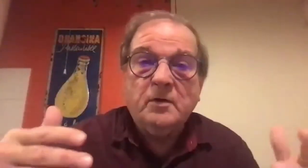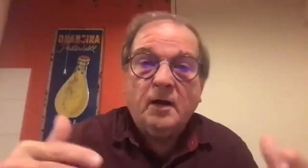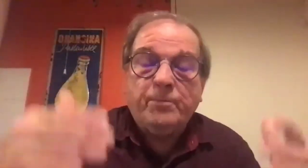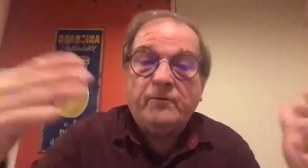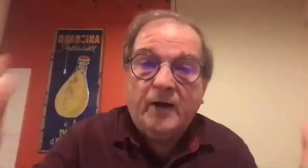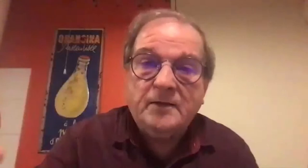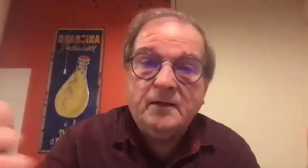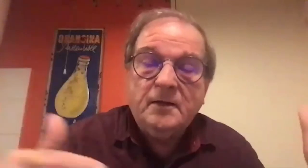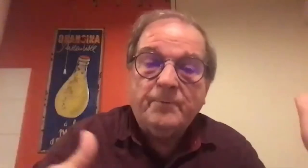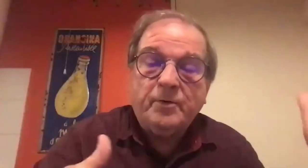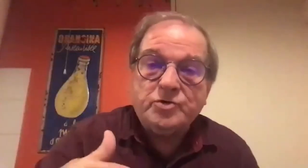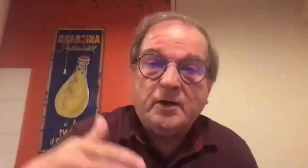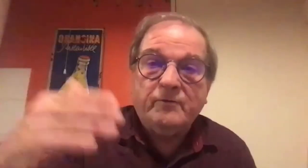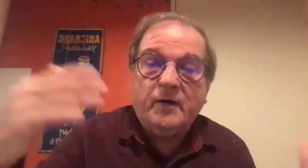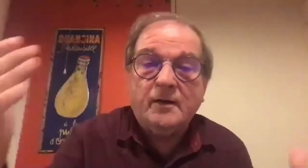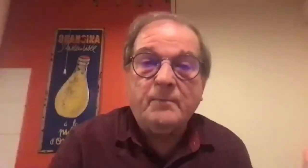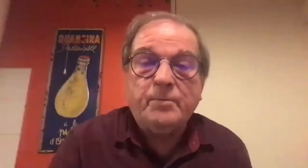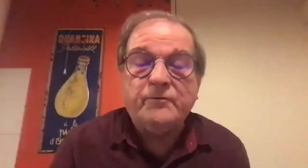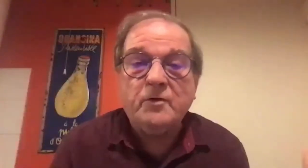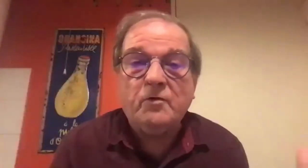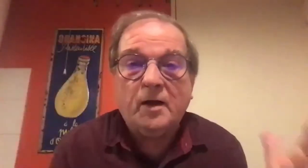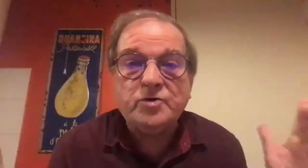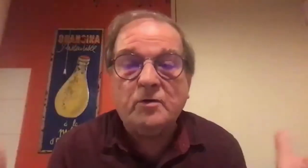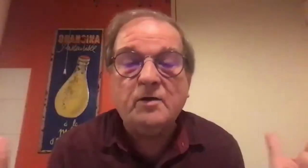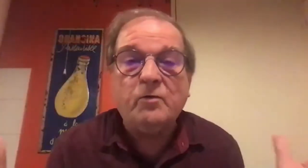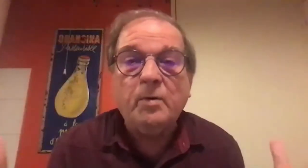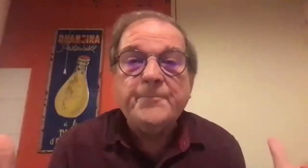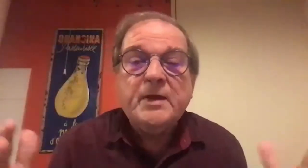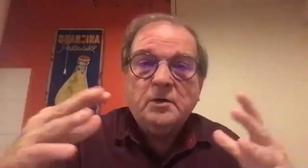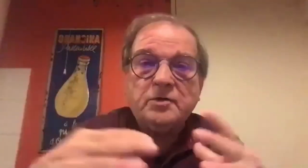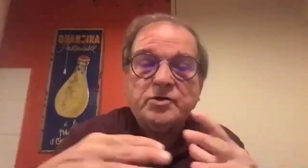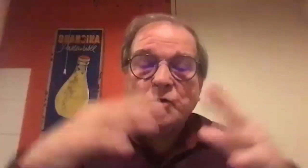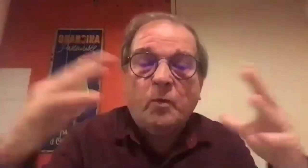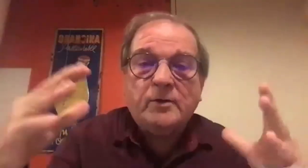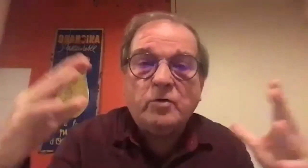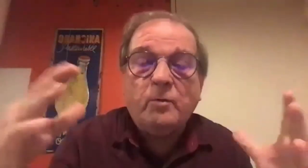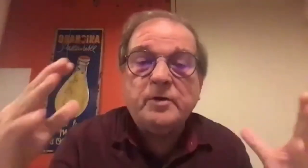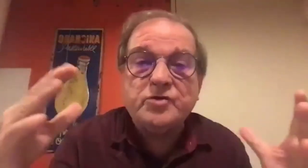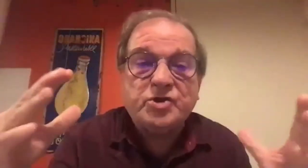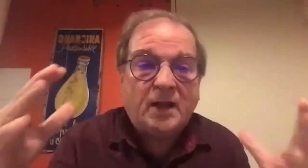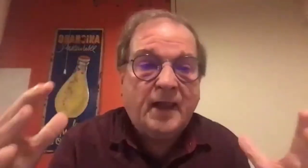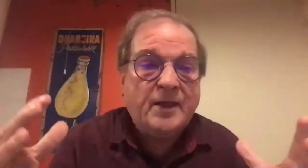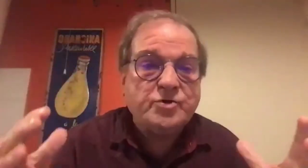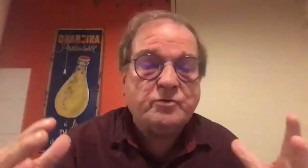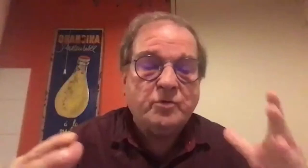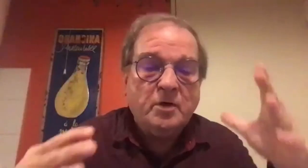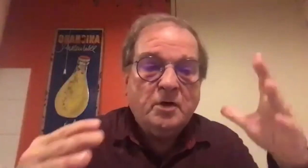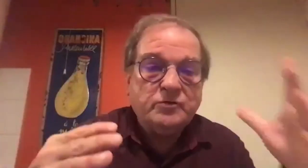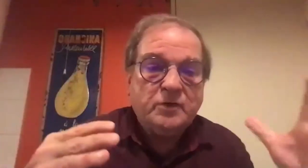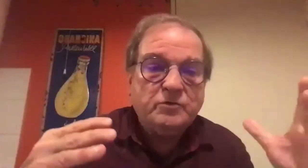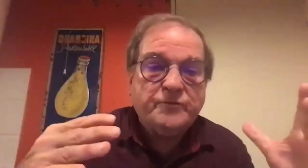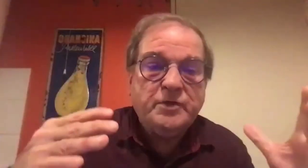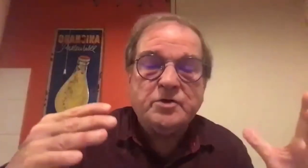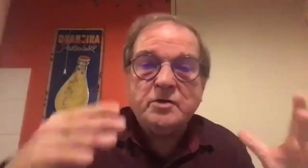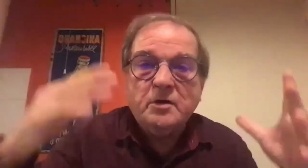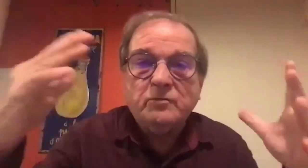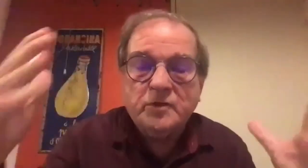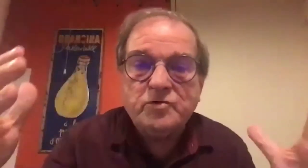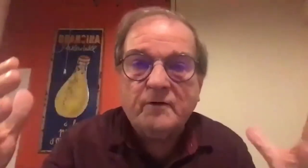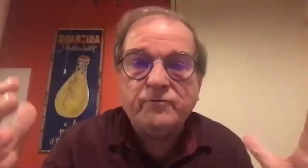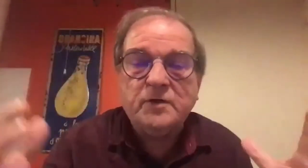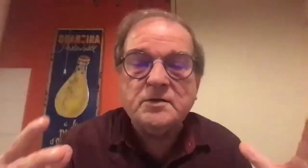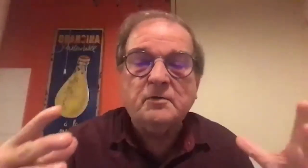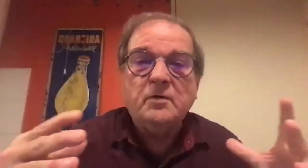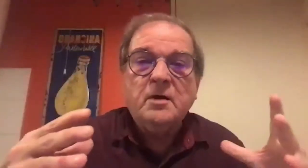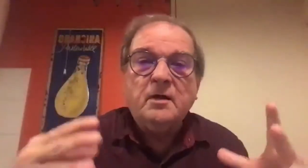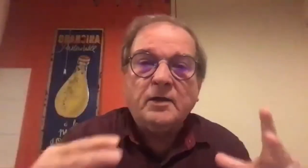formulação aprovada pelo Che Guevara e pelo Fidel Castro lá em Cuba. Esses quatro momentos estratégicos, né, dos anos 20, os anos